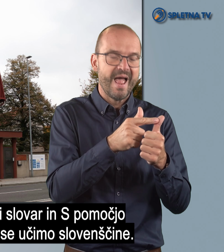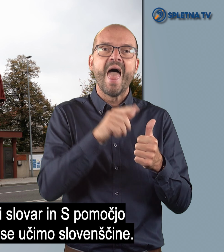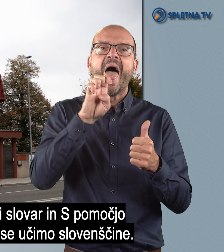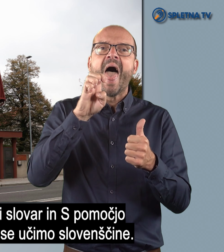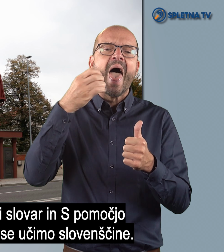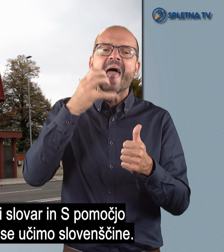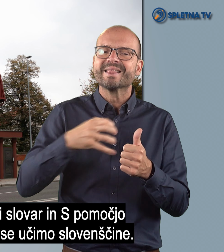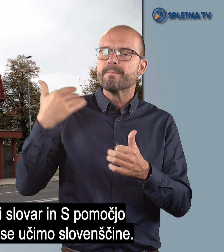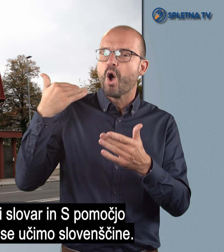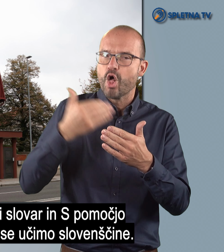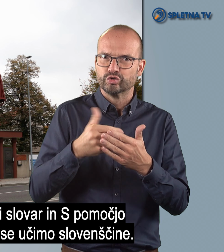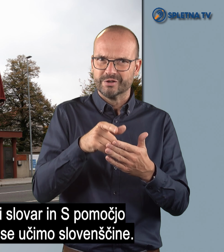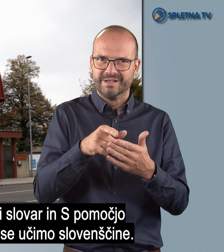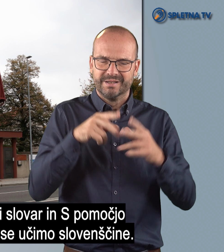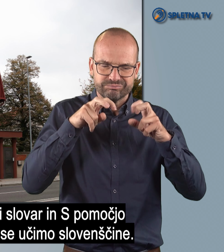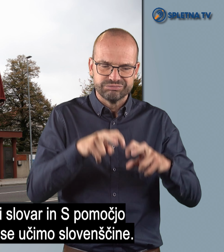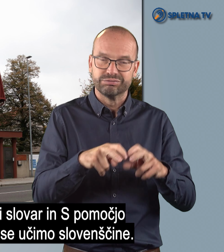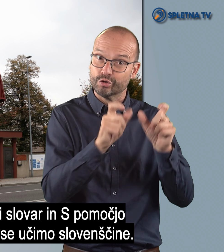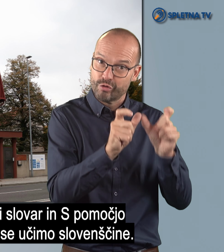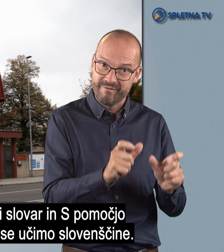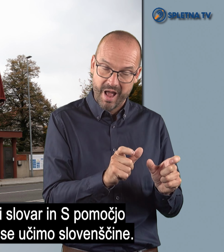znakovnega jezika se učimo slovenščine.